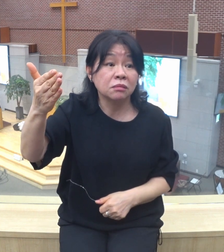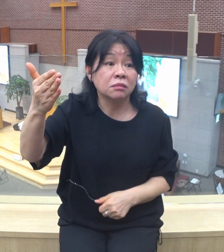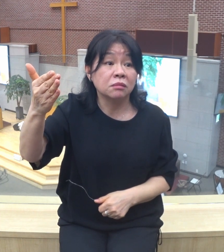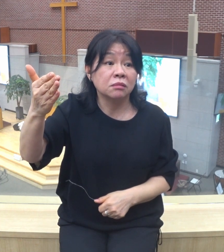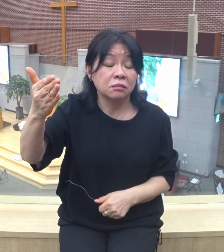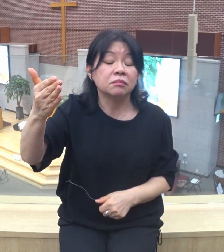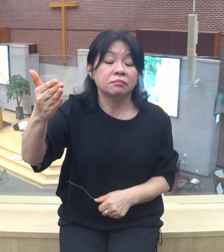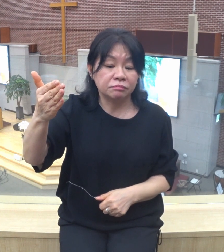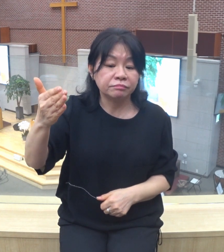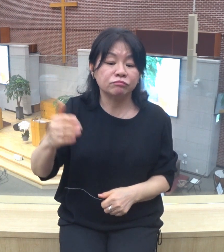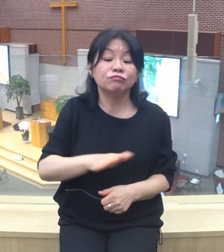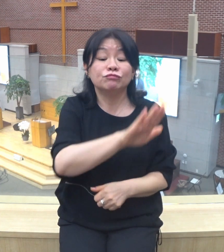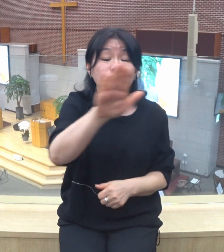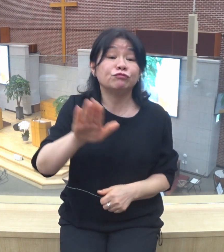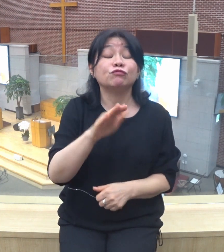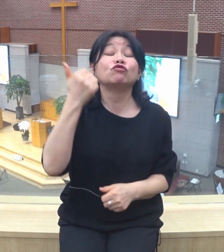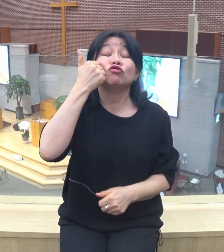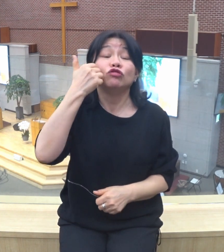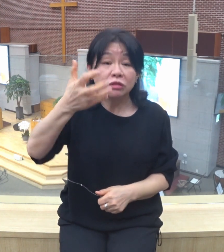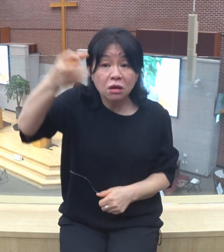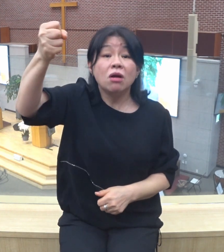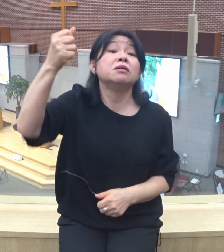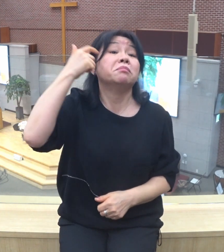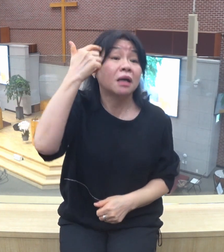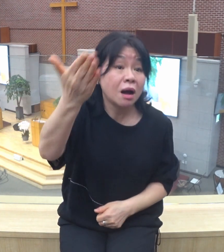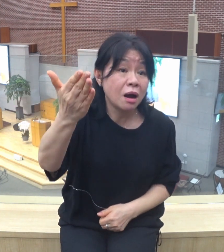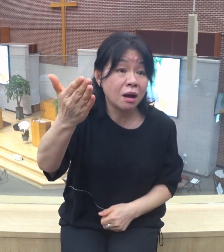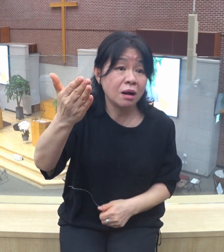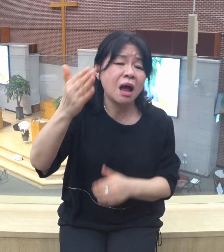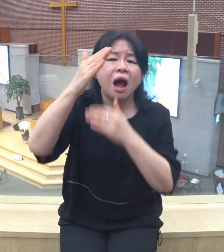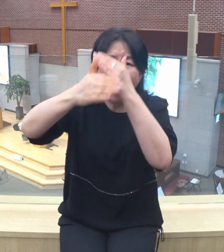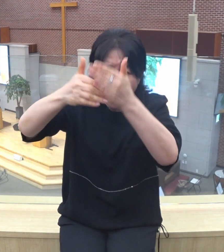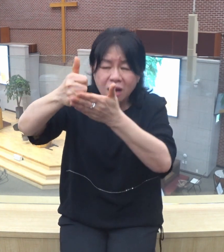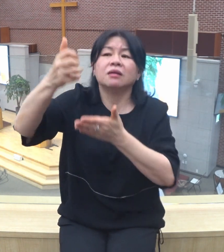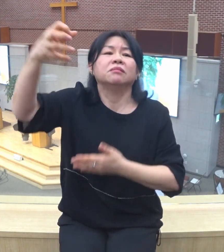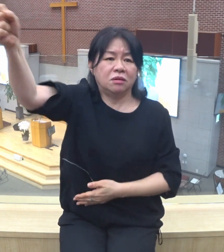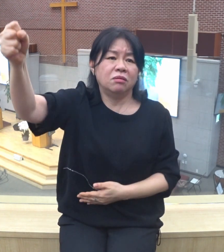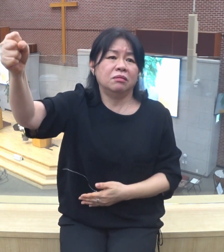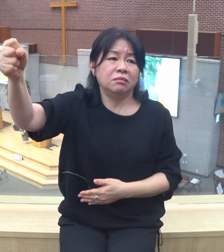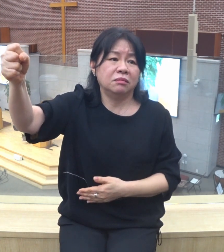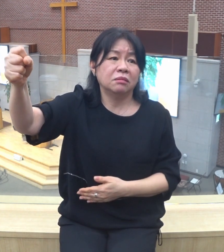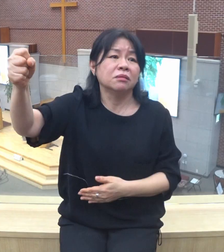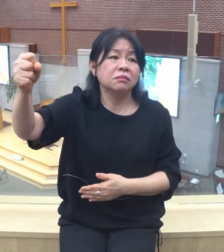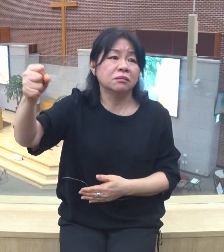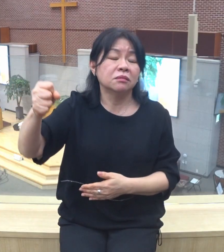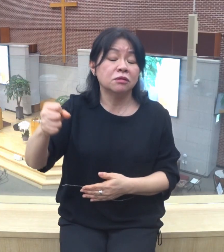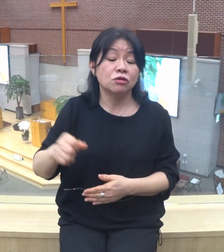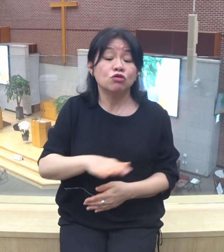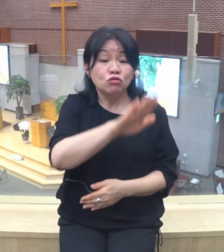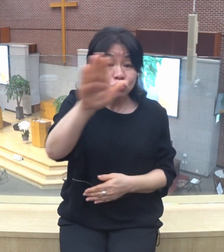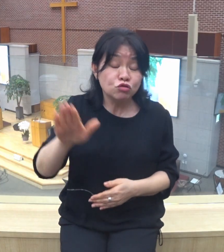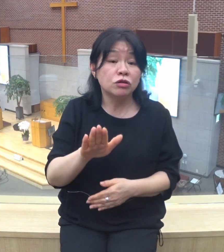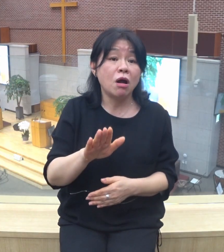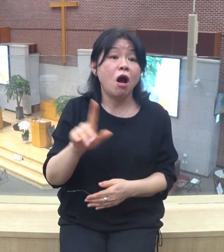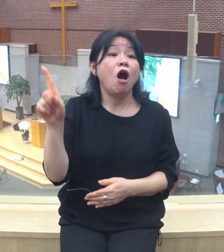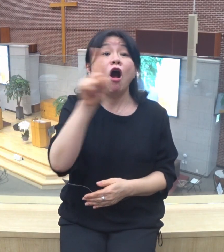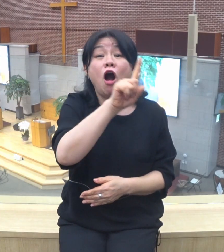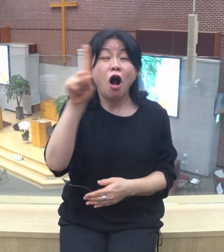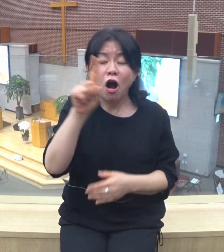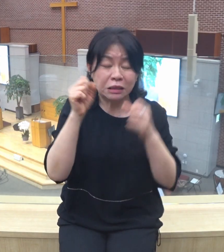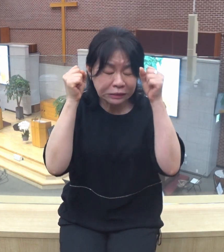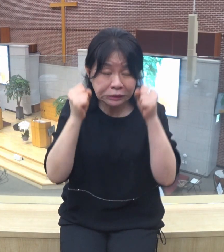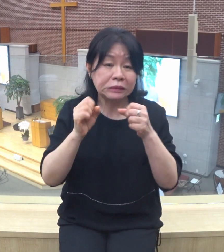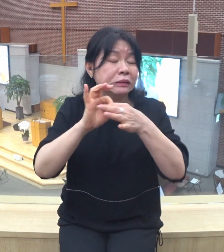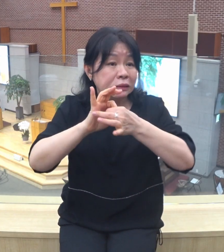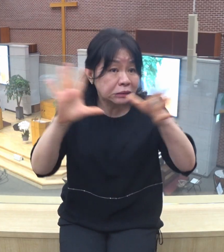안 들립니다. 우리는 누구의 것입니까? 네, 하나님의 것입니다. 그러면 우리는 어디에